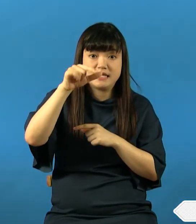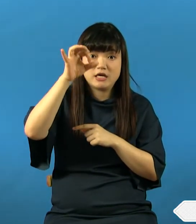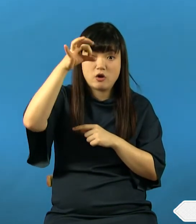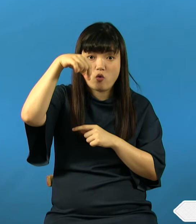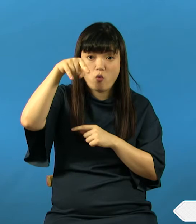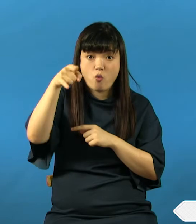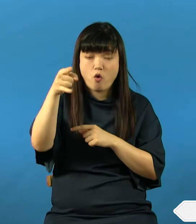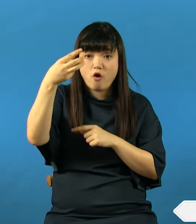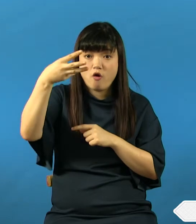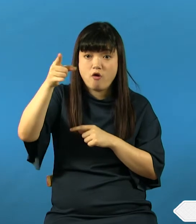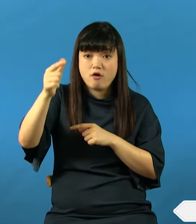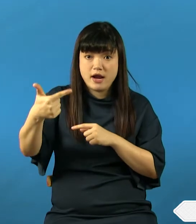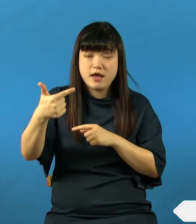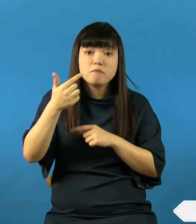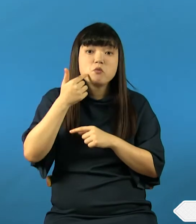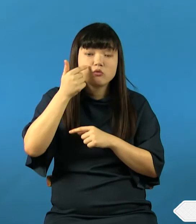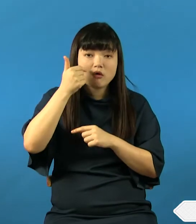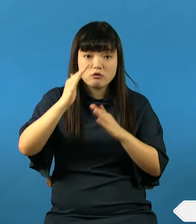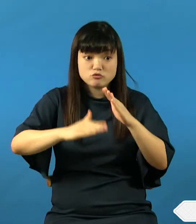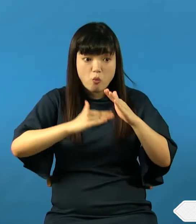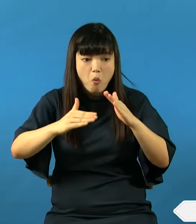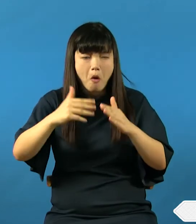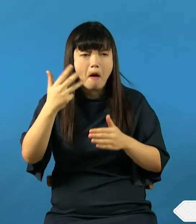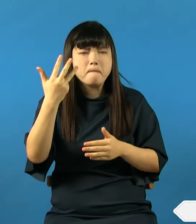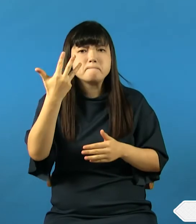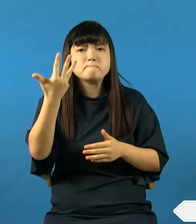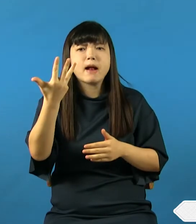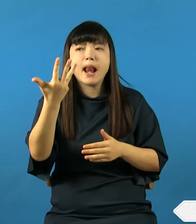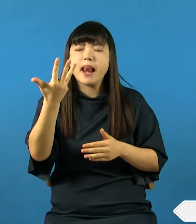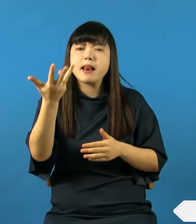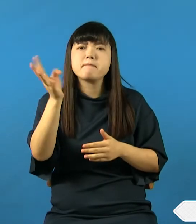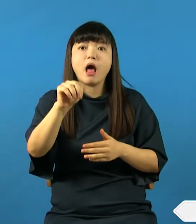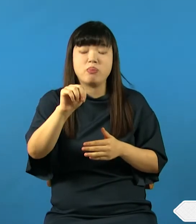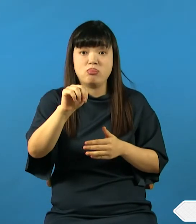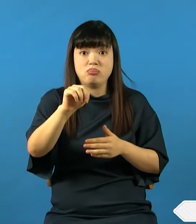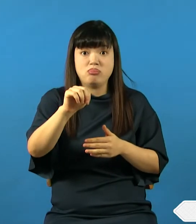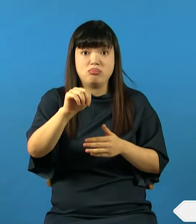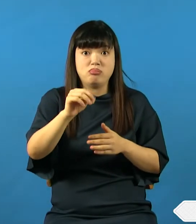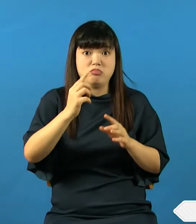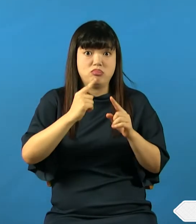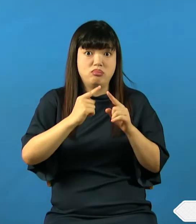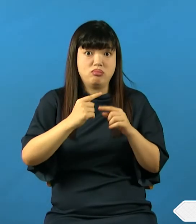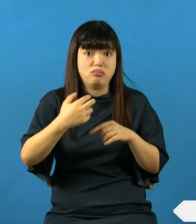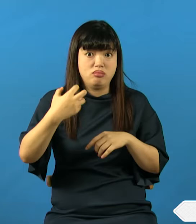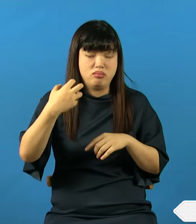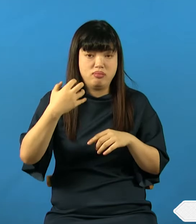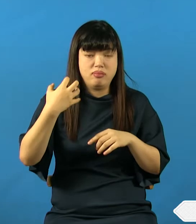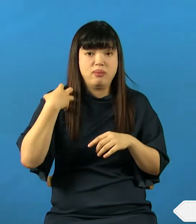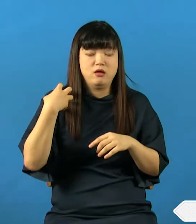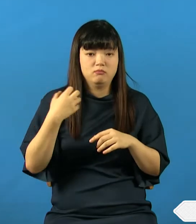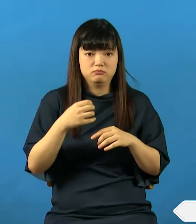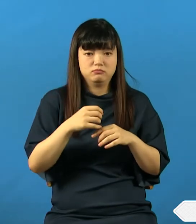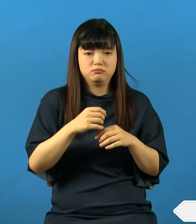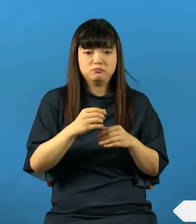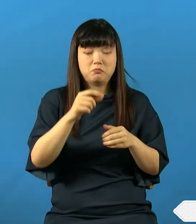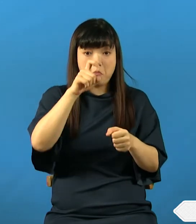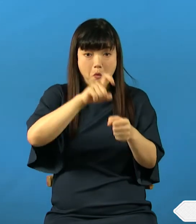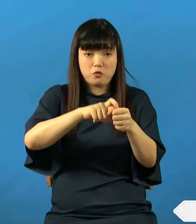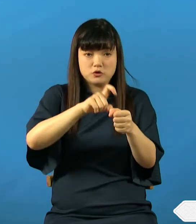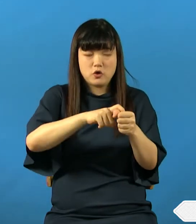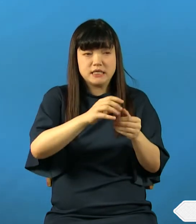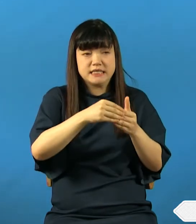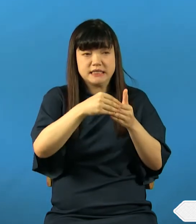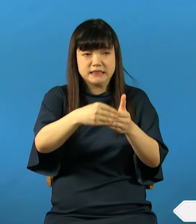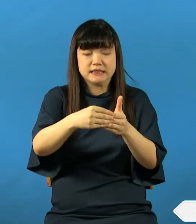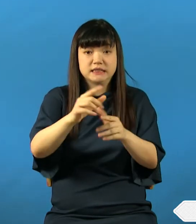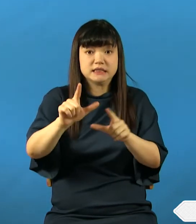워렌 목사님입니다. 제적교인 8만 명 되는 새들백 처치를 이끌고 있지요. 또 그분이 쓴